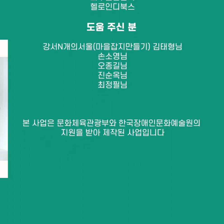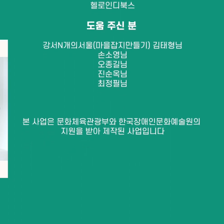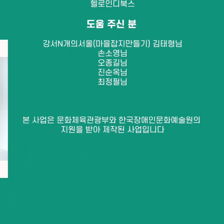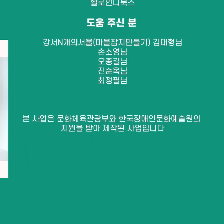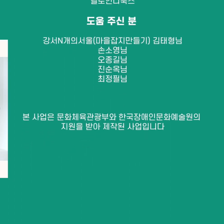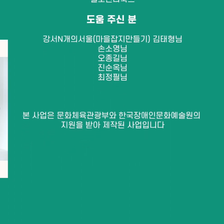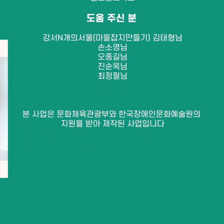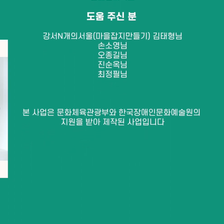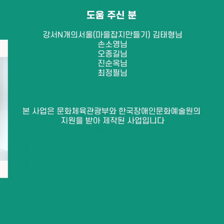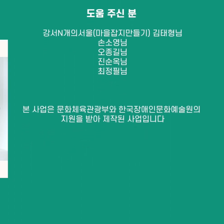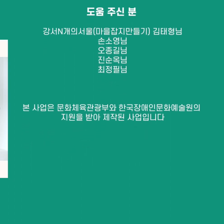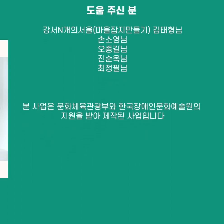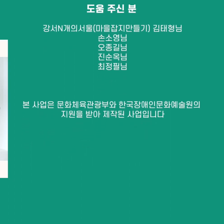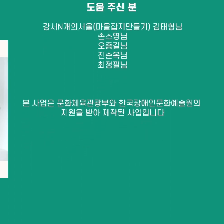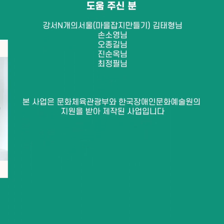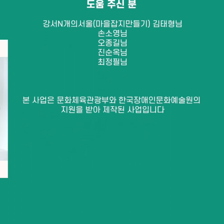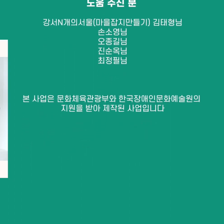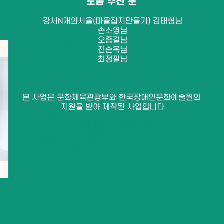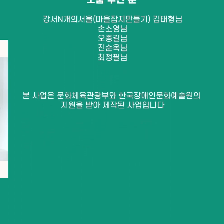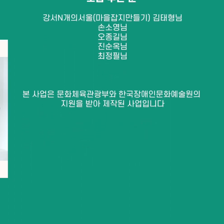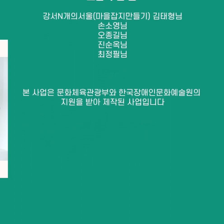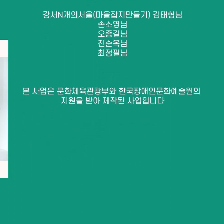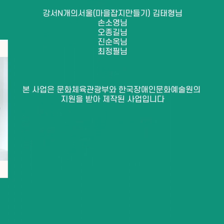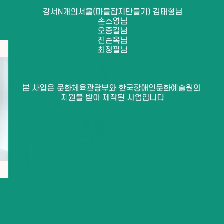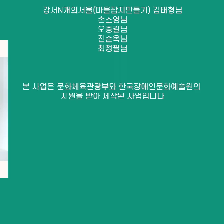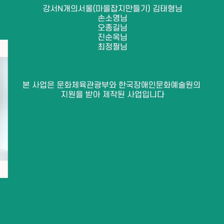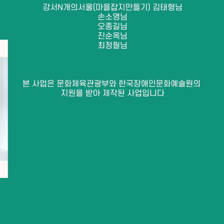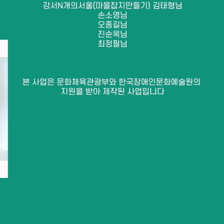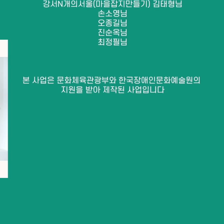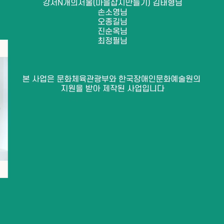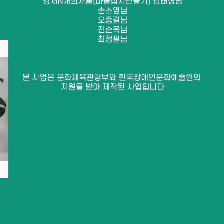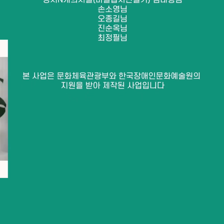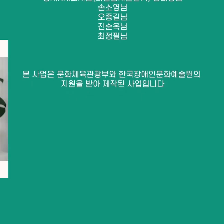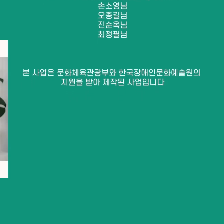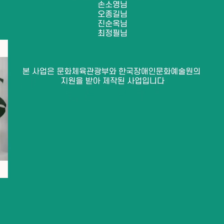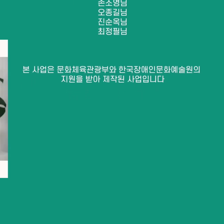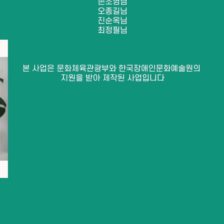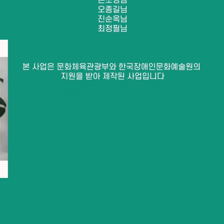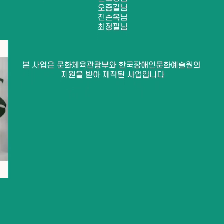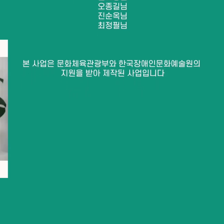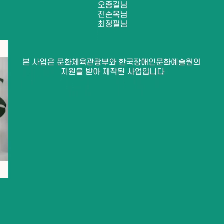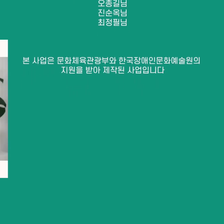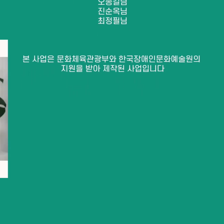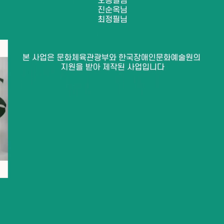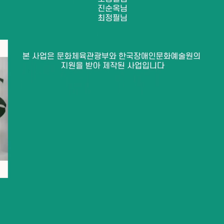그래서 본인의 이야기를 하고 싶은 욕망들이 굉장히 강해지는 거예요. 그런